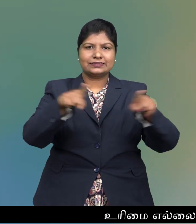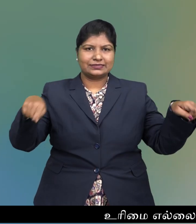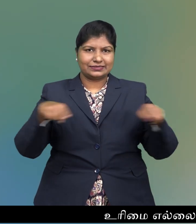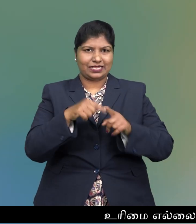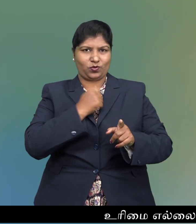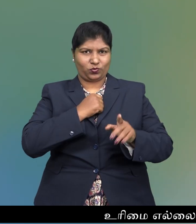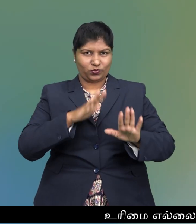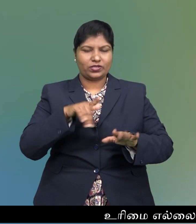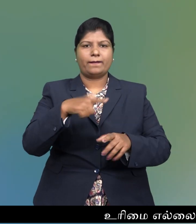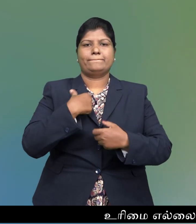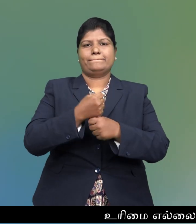கீழ்ப்படியவில்லை.